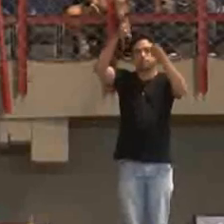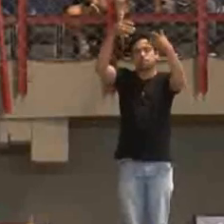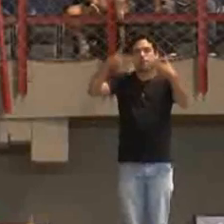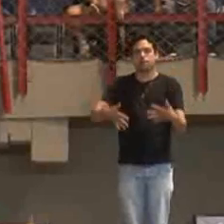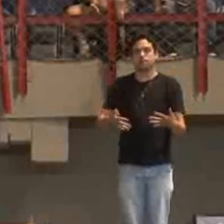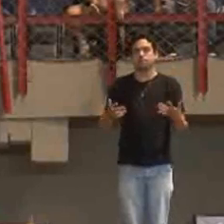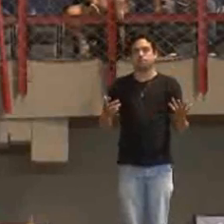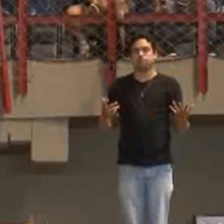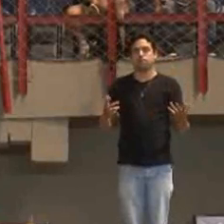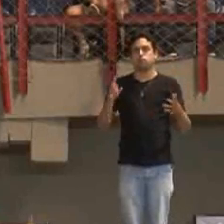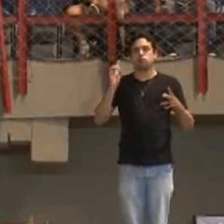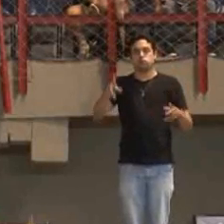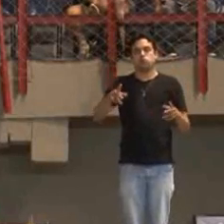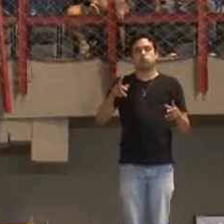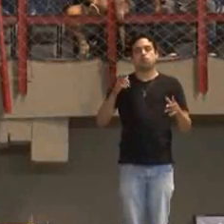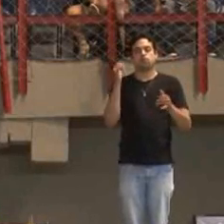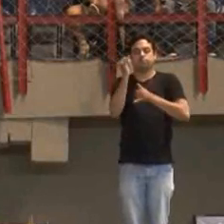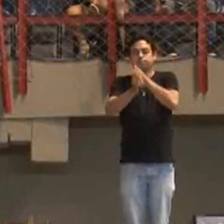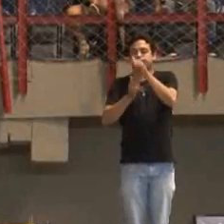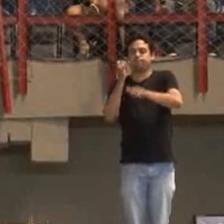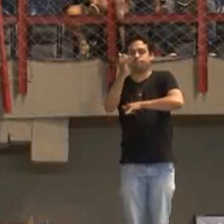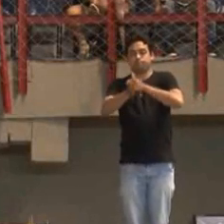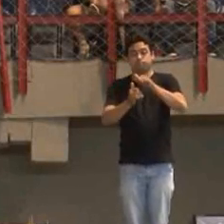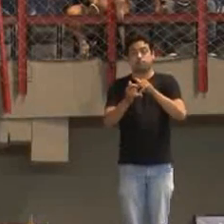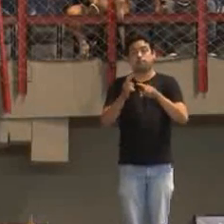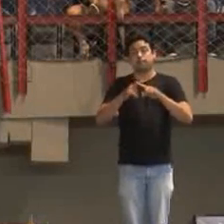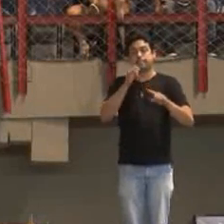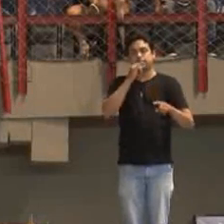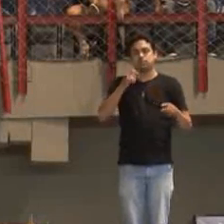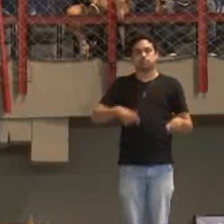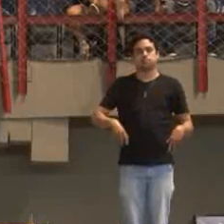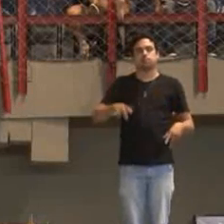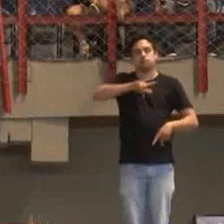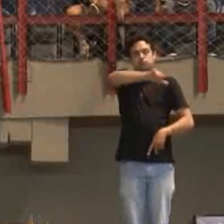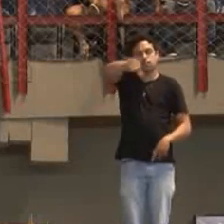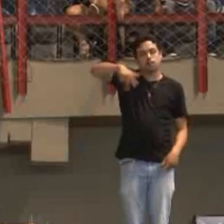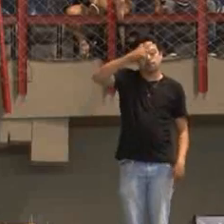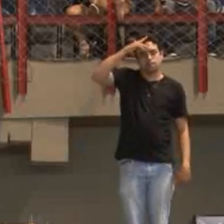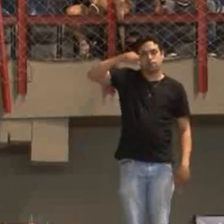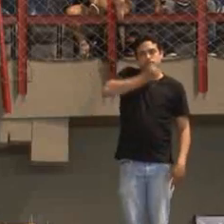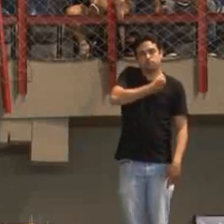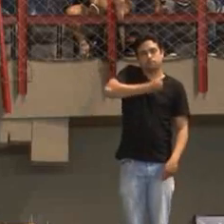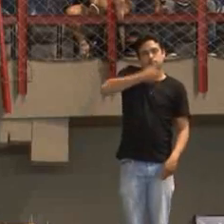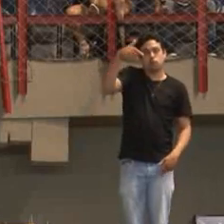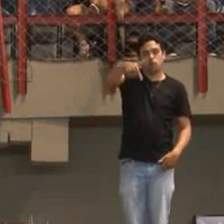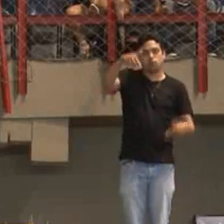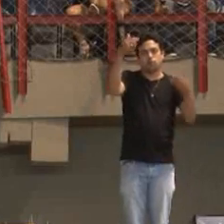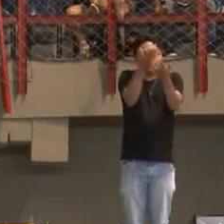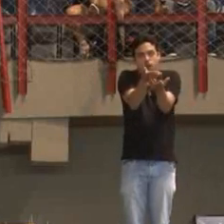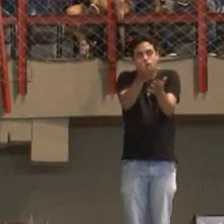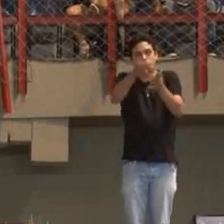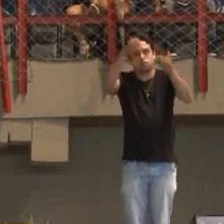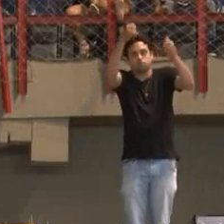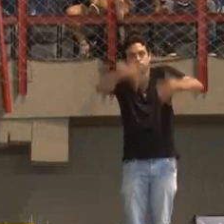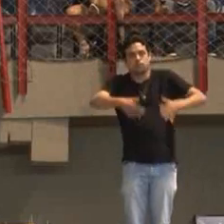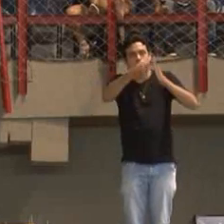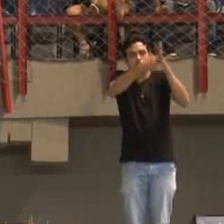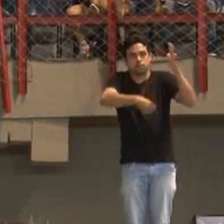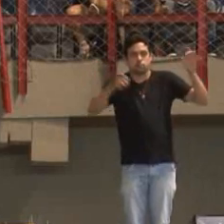assim, direto no seu ouvido. Aí, galera, aí, nós vamos dar uma aula hoje aí de redação,